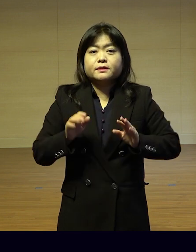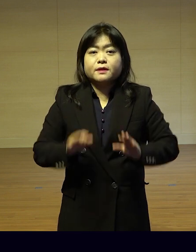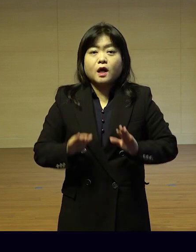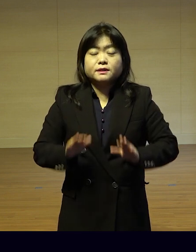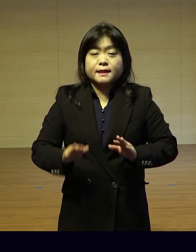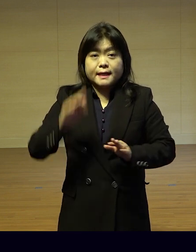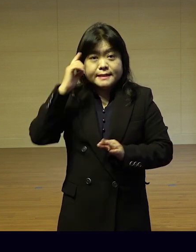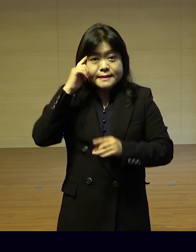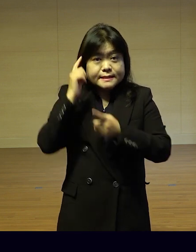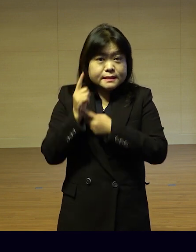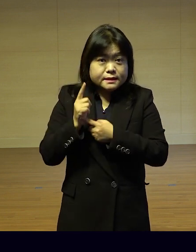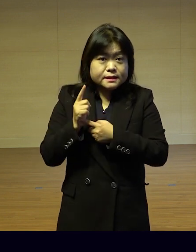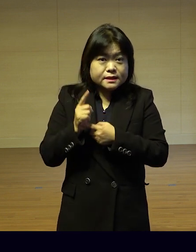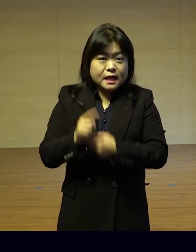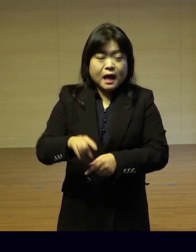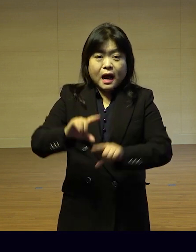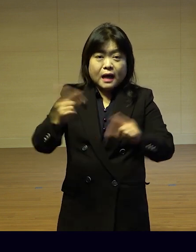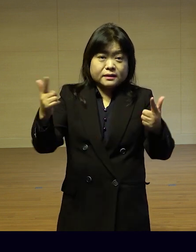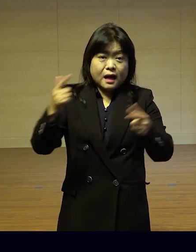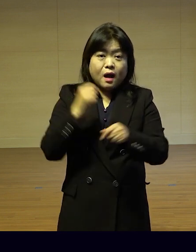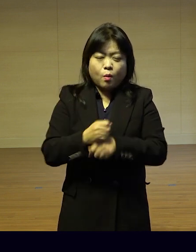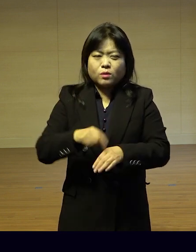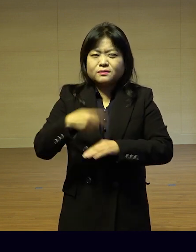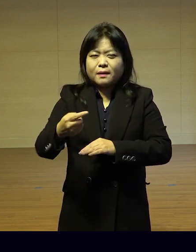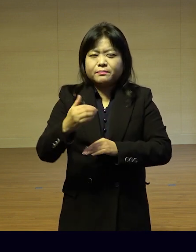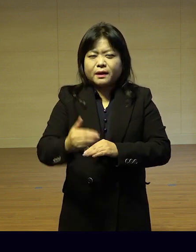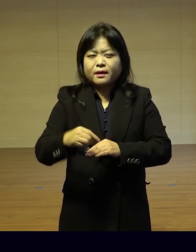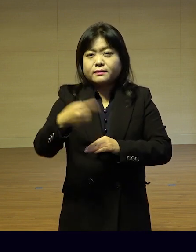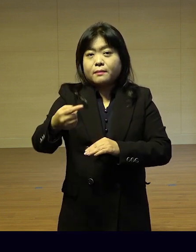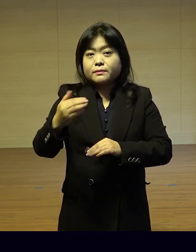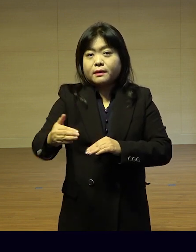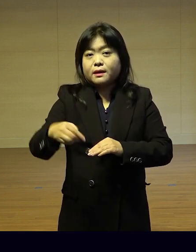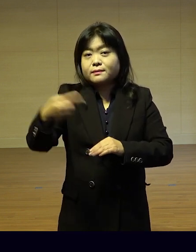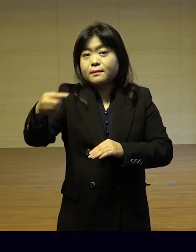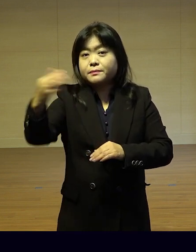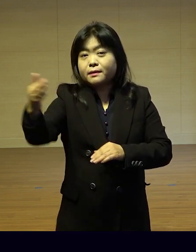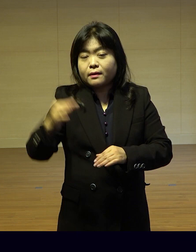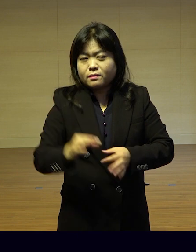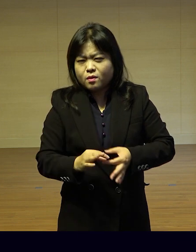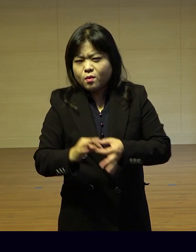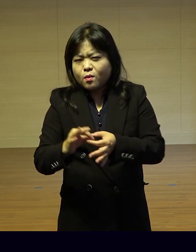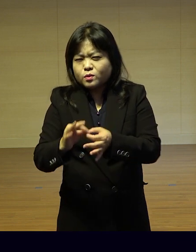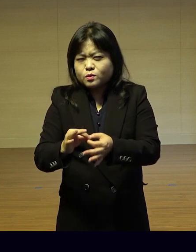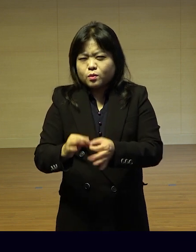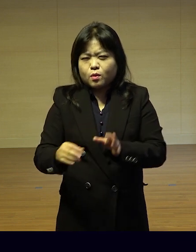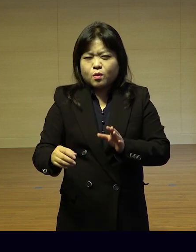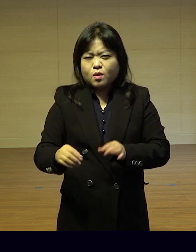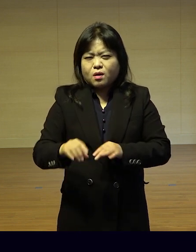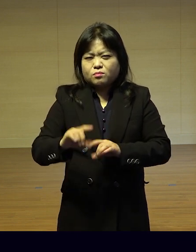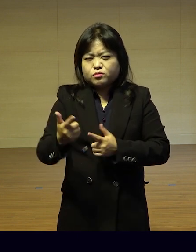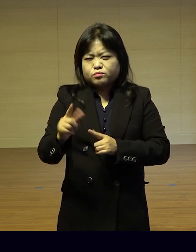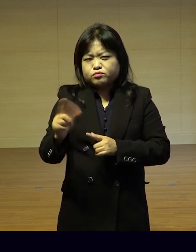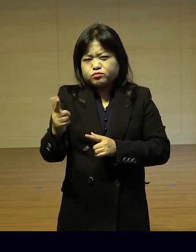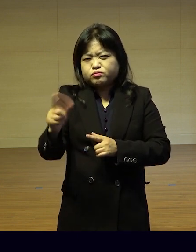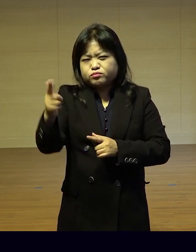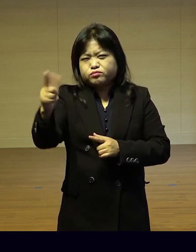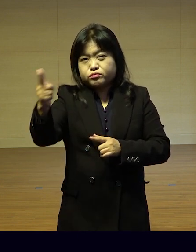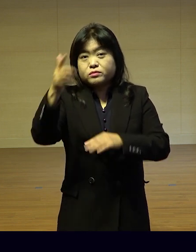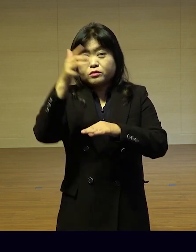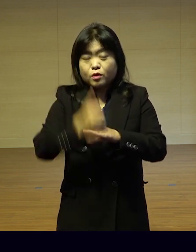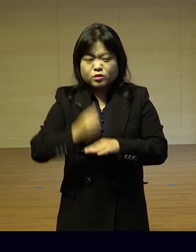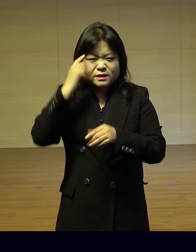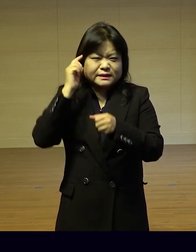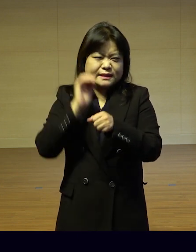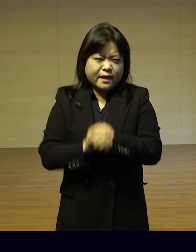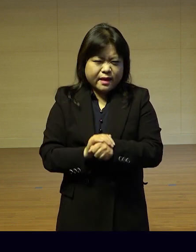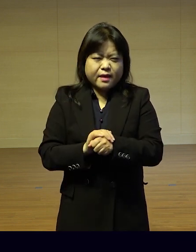현재의 인식을 부정하고 그 다음 단계로 또 그 다음 단계로 계속 연속해서 부정해서 마침내 지혜 완성에 이를 수 있다는